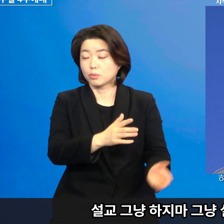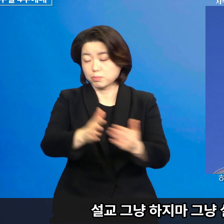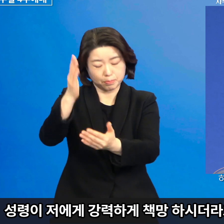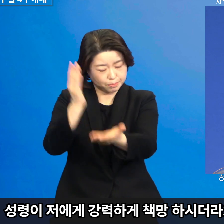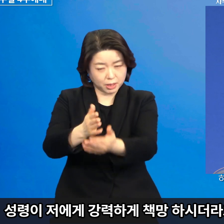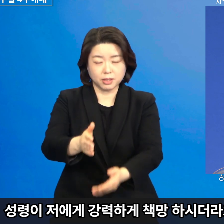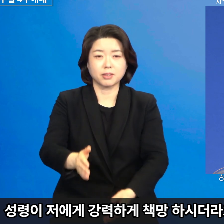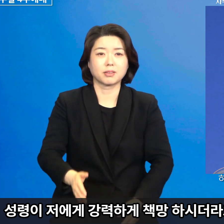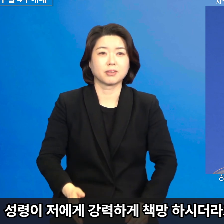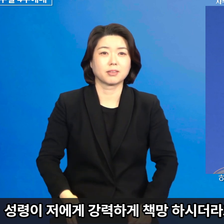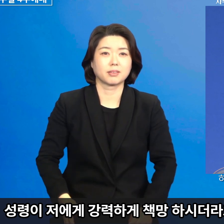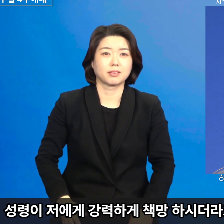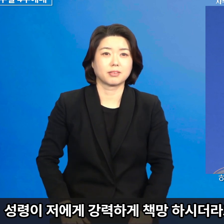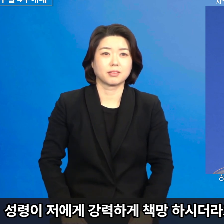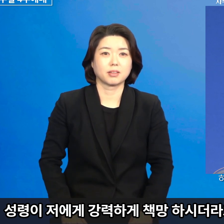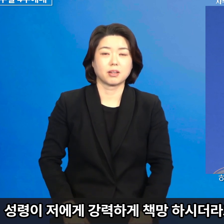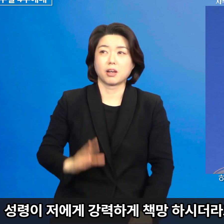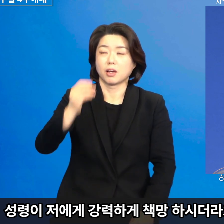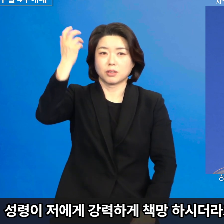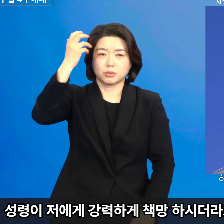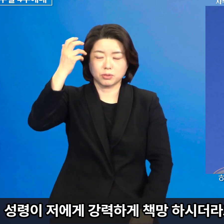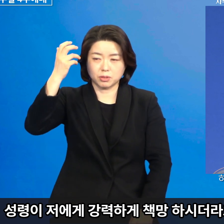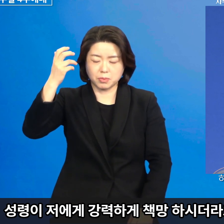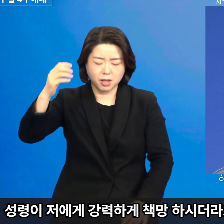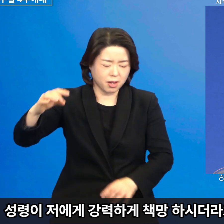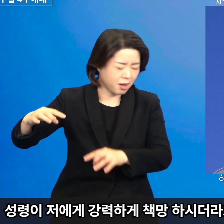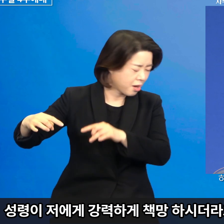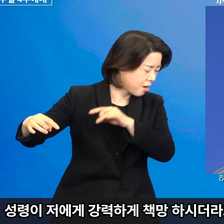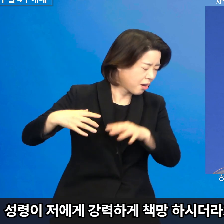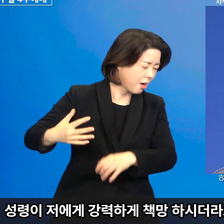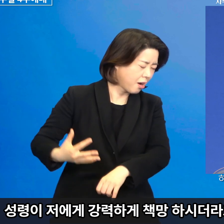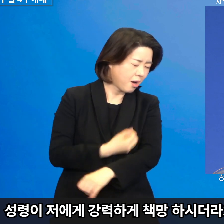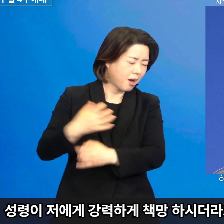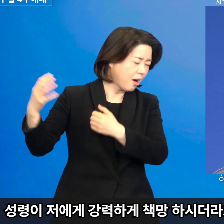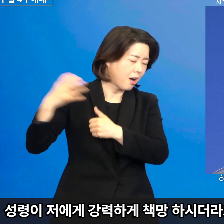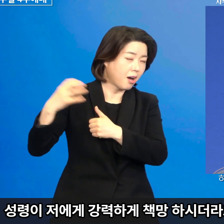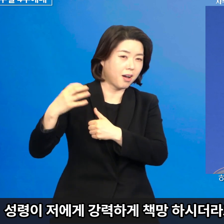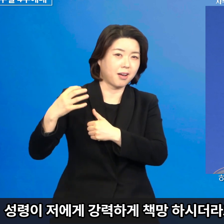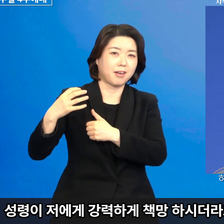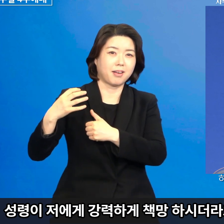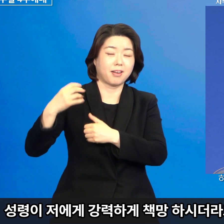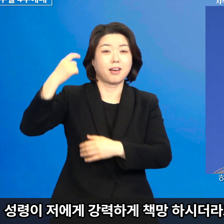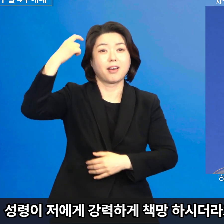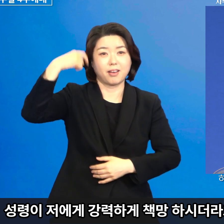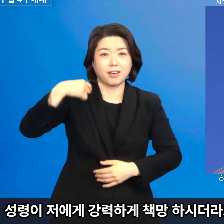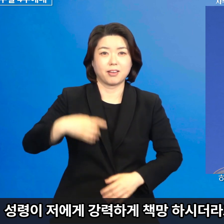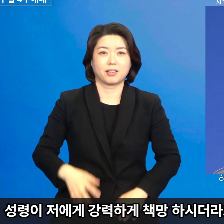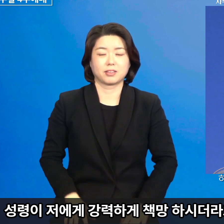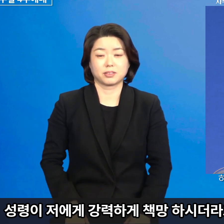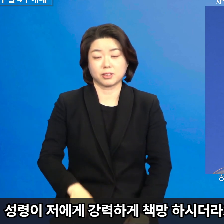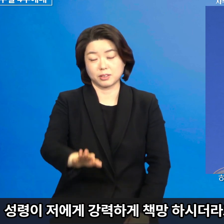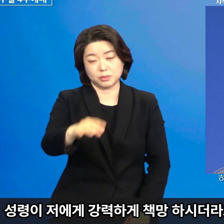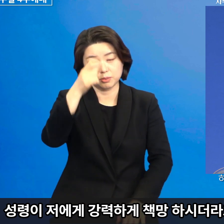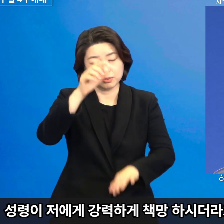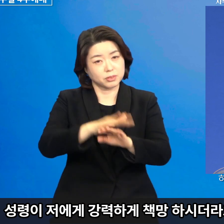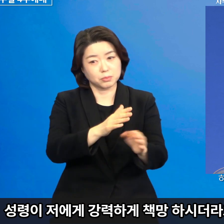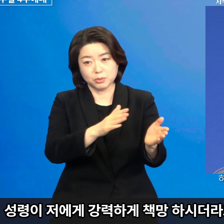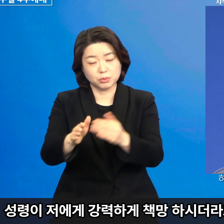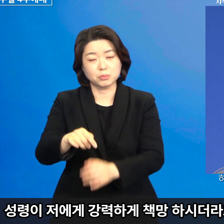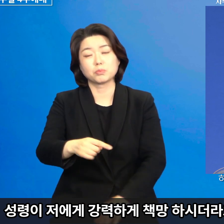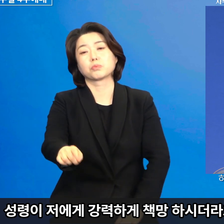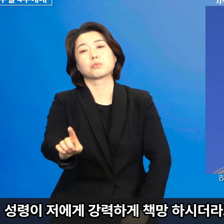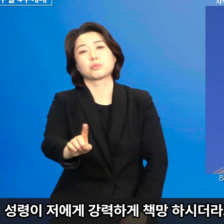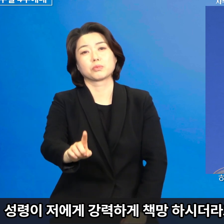그냥 성령이 저에게 강력하게 책망하시더라고요. 너 예배 준비한다면서 이게